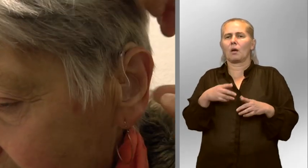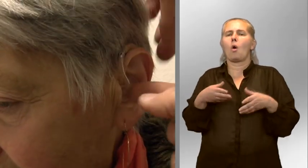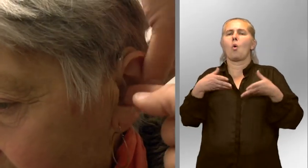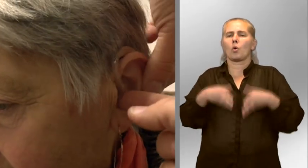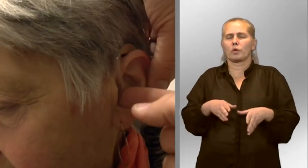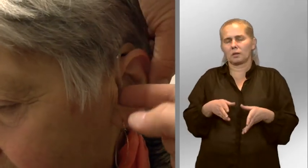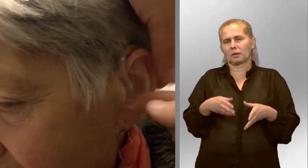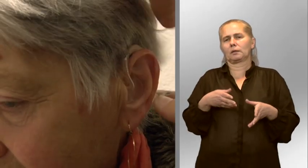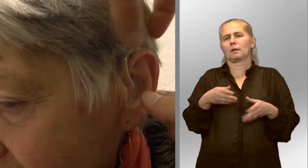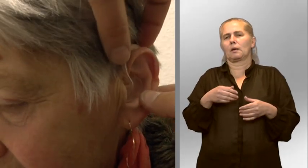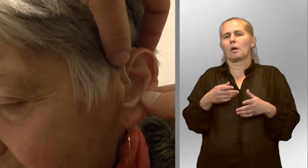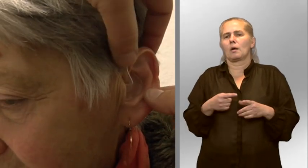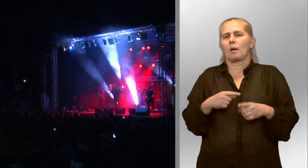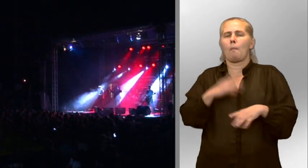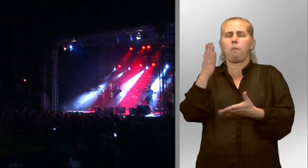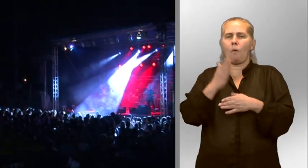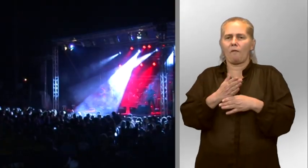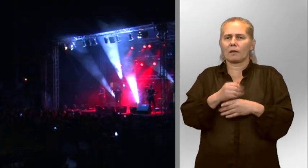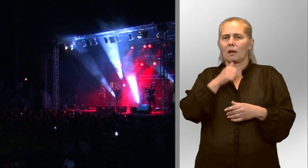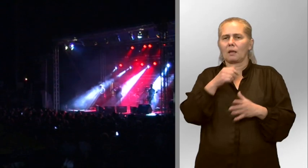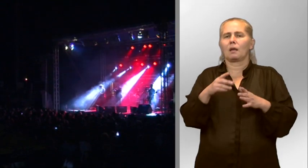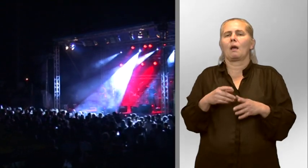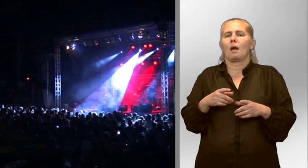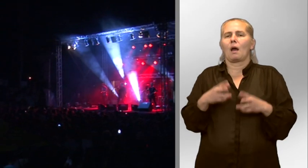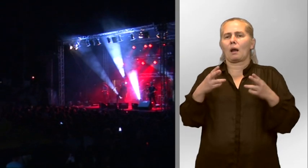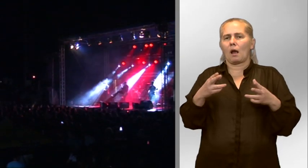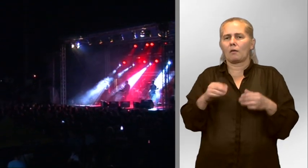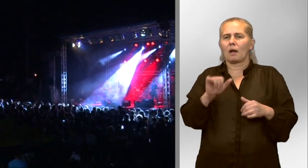anomalija, povreda i tumora, jeste buka.